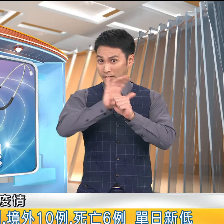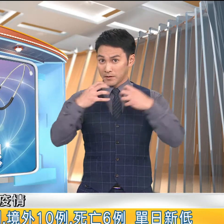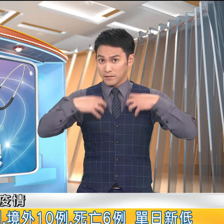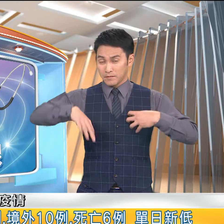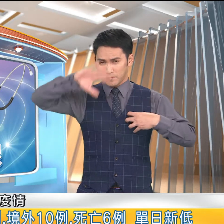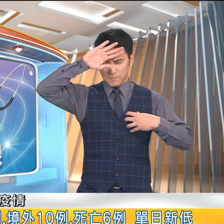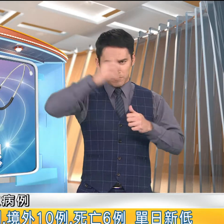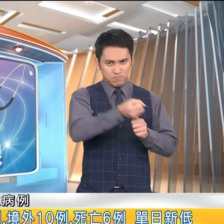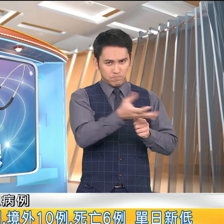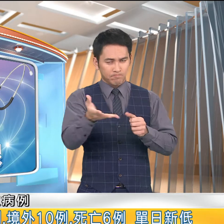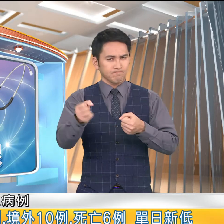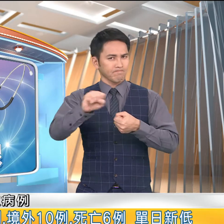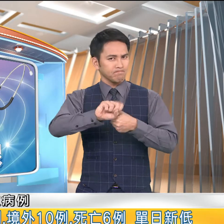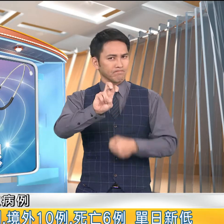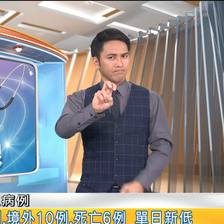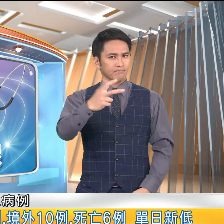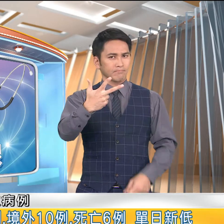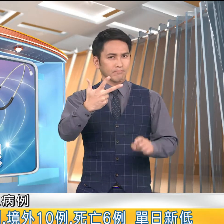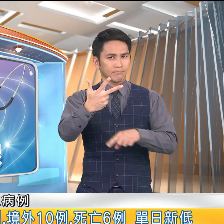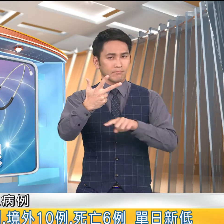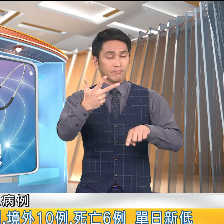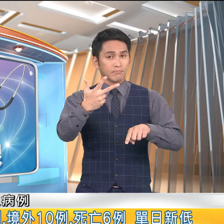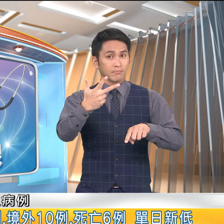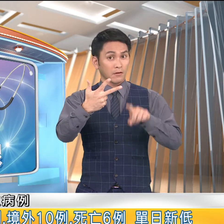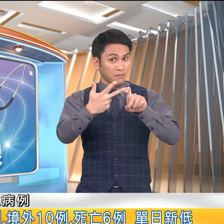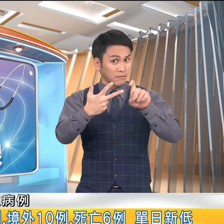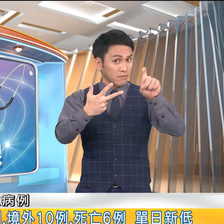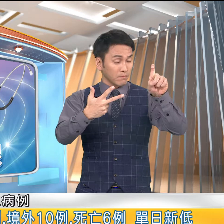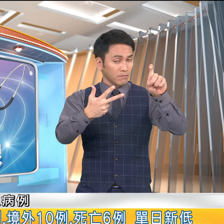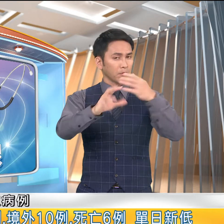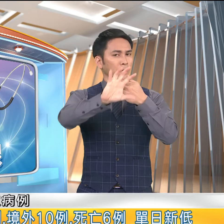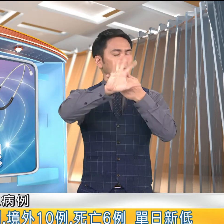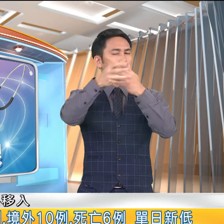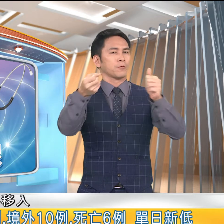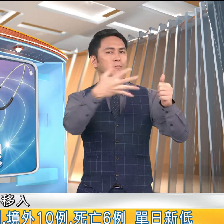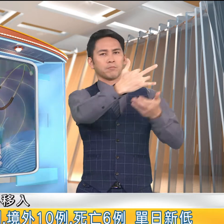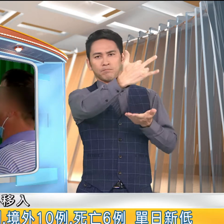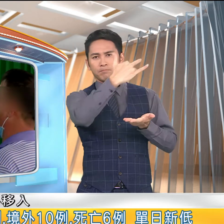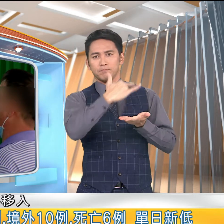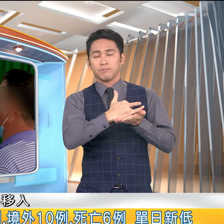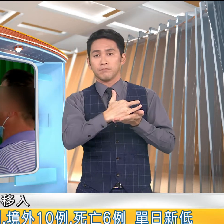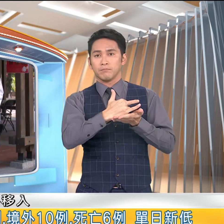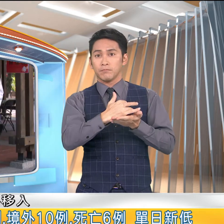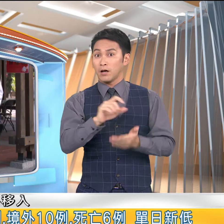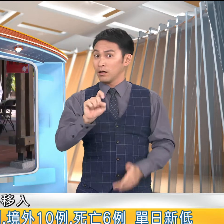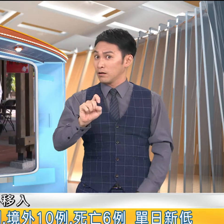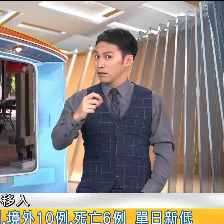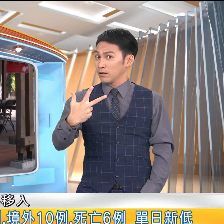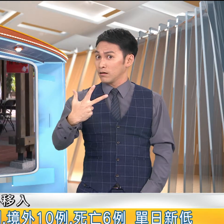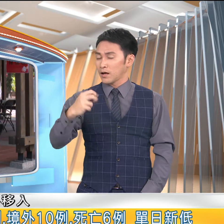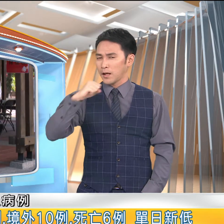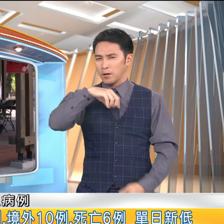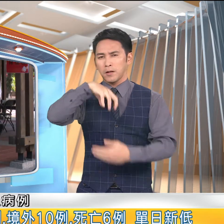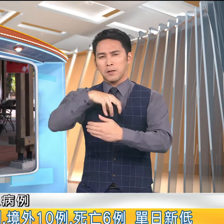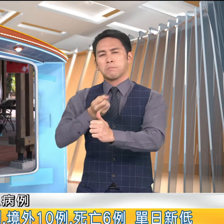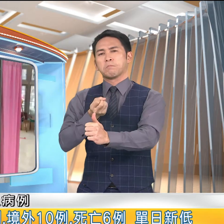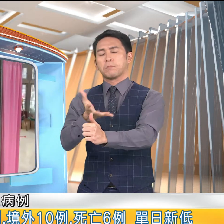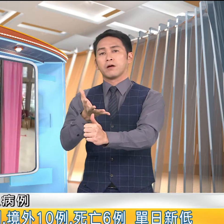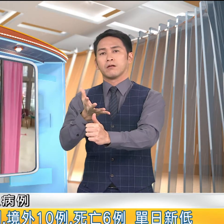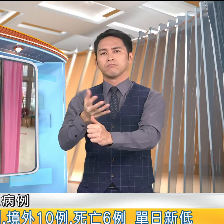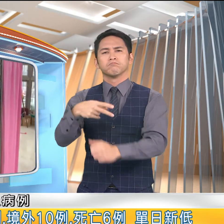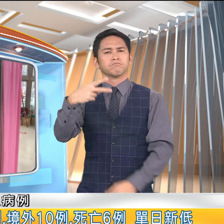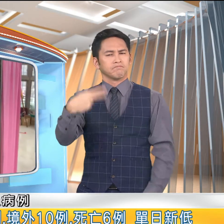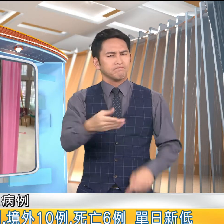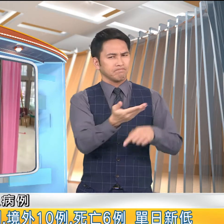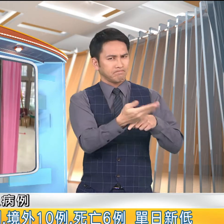国内新冠肺炎的疫情新增了27例的确定病例，包括10例境外移入以及17例的本土病